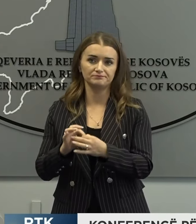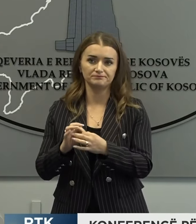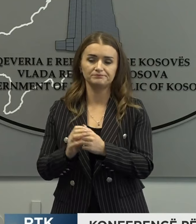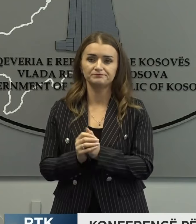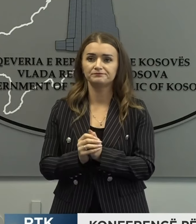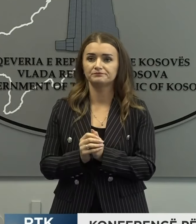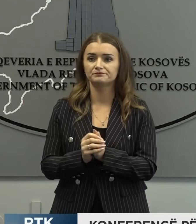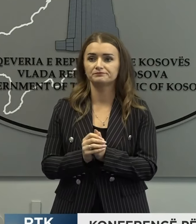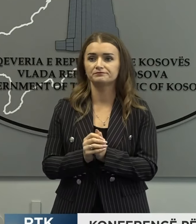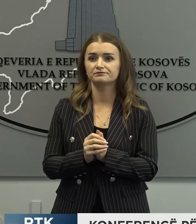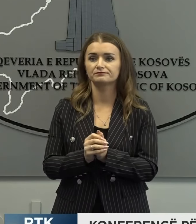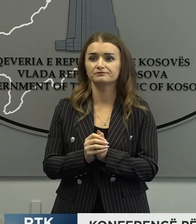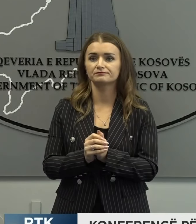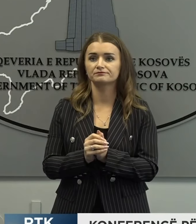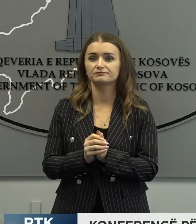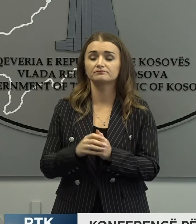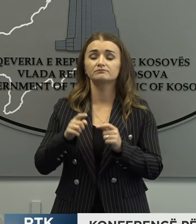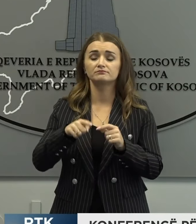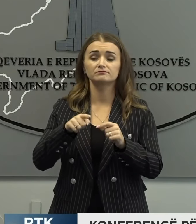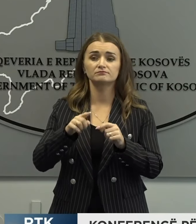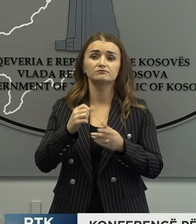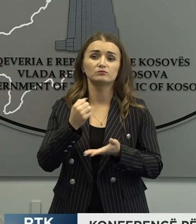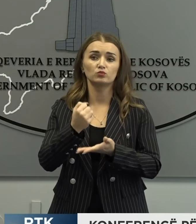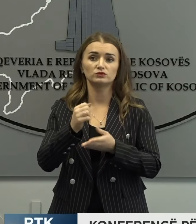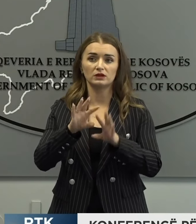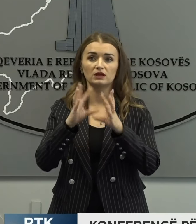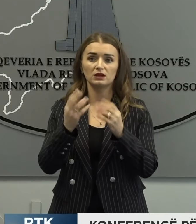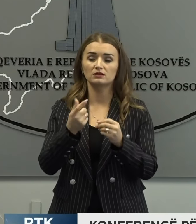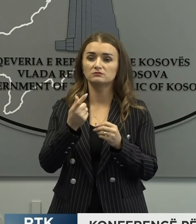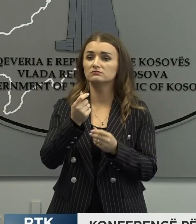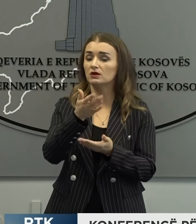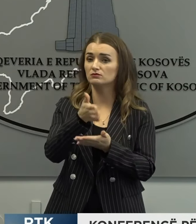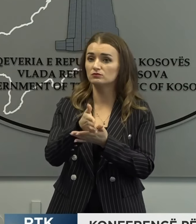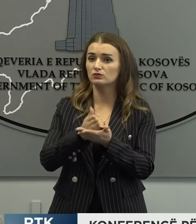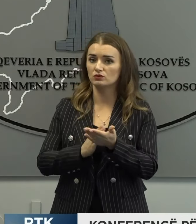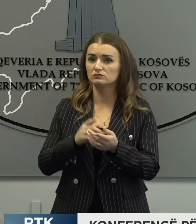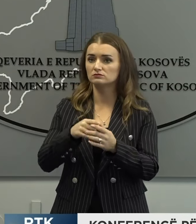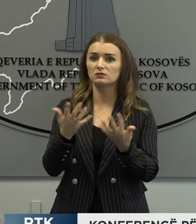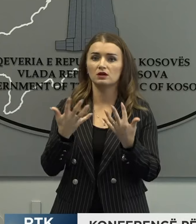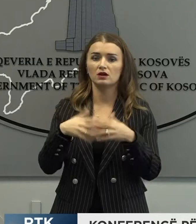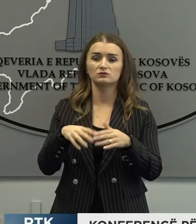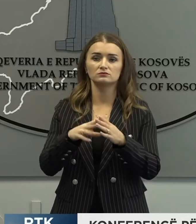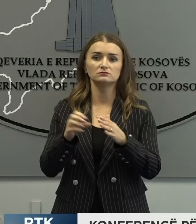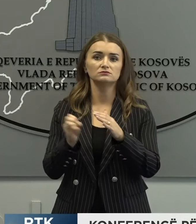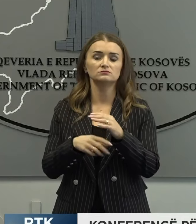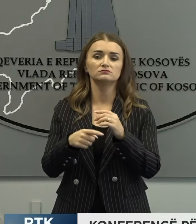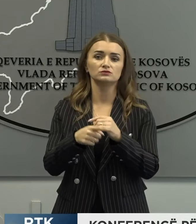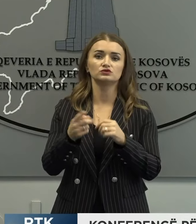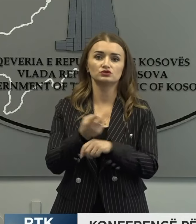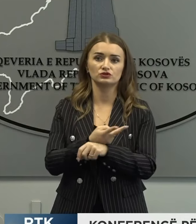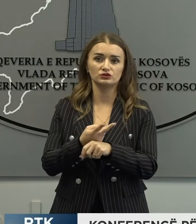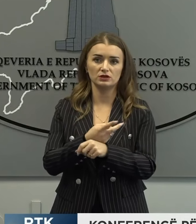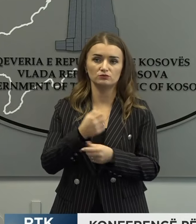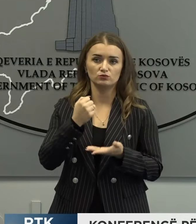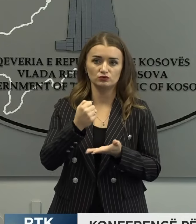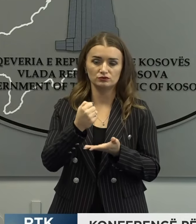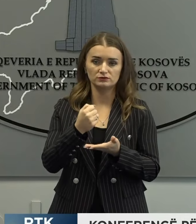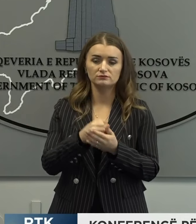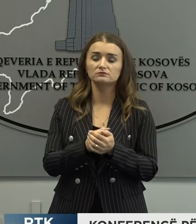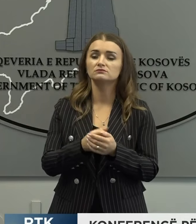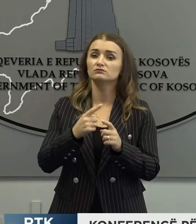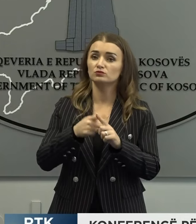Gjysma e fondeve, pasi të zbatohen reformat, shkojnë direkt në buxhetin e shtetit si mbështetje direkte buxhetore,